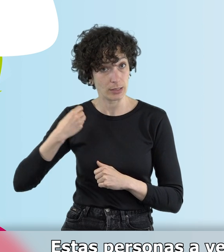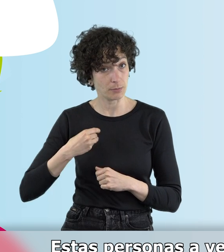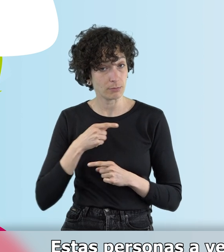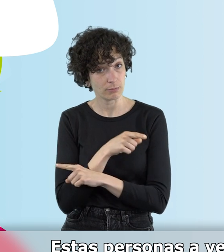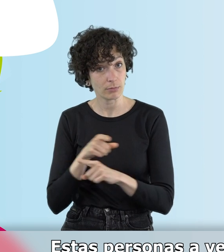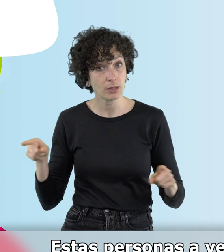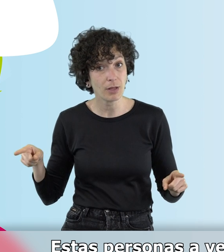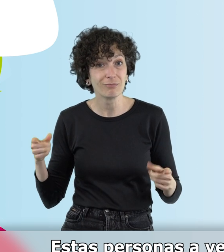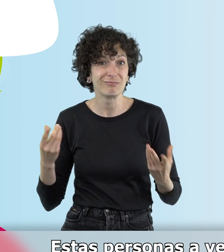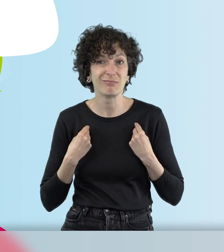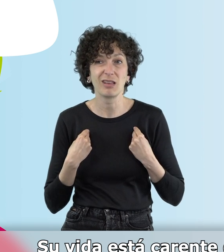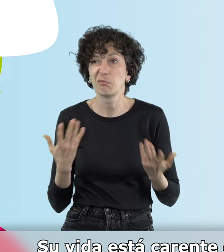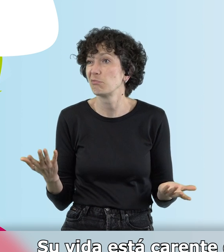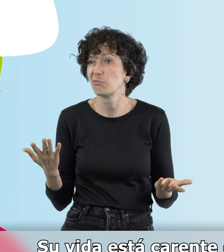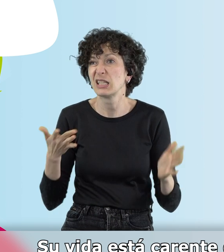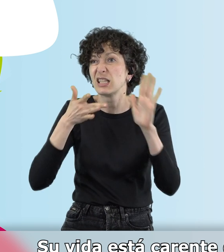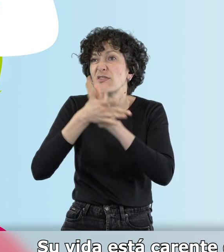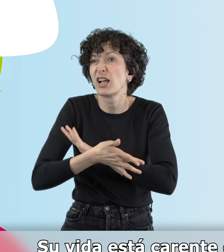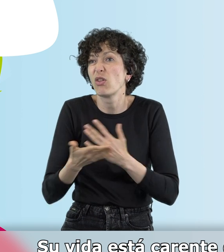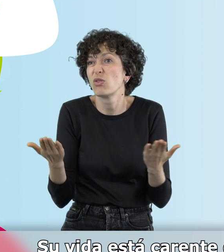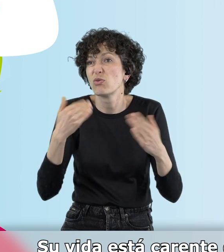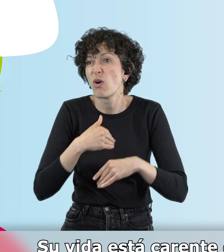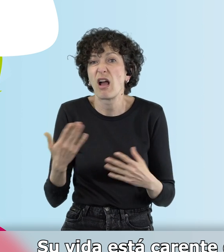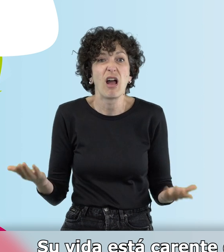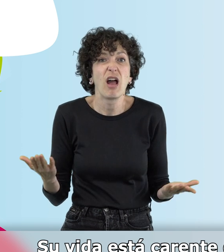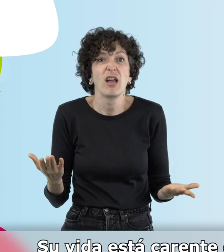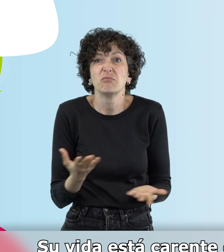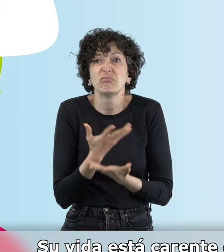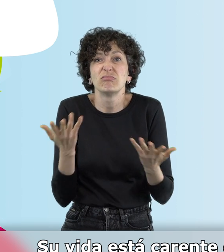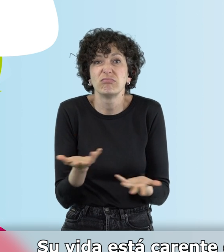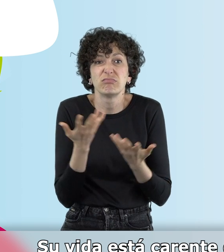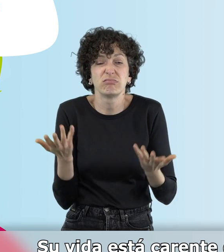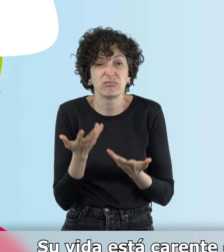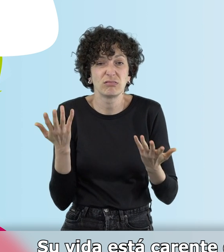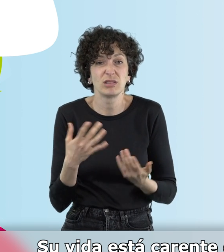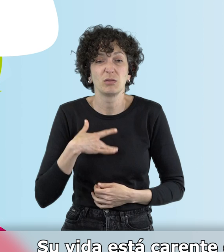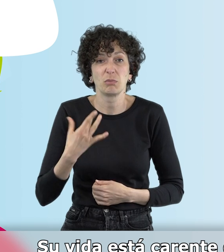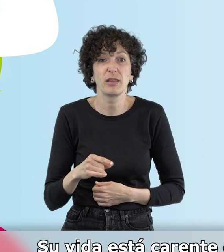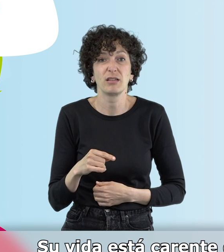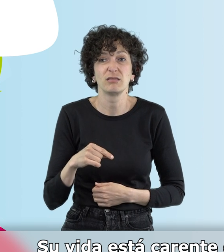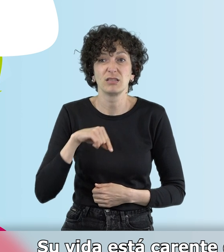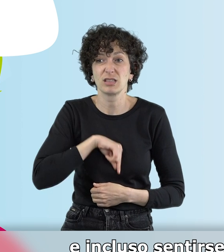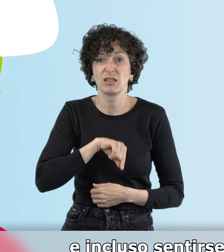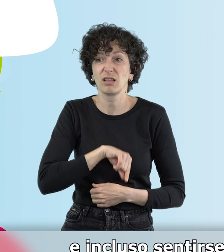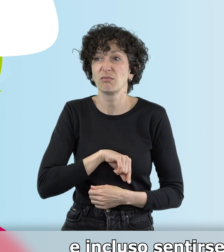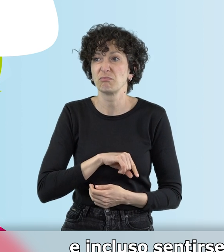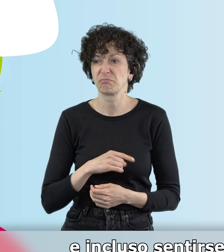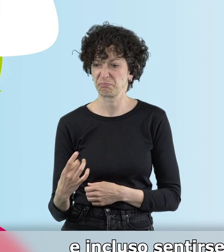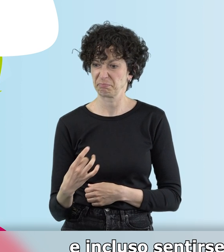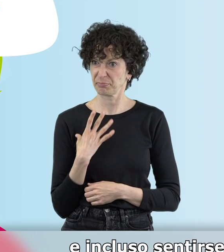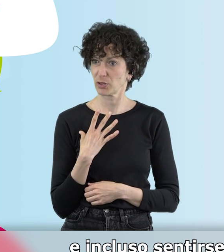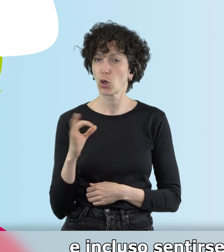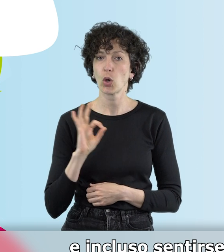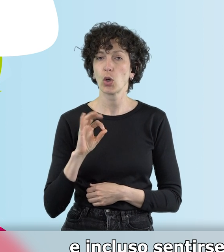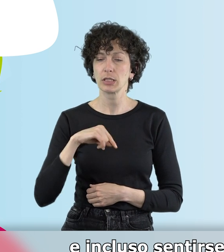no tienen sentido en la vida, su vida está carente de significado y pueden sentirse excluidos e incluso